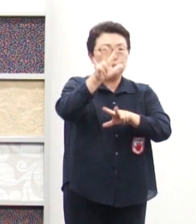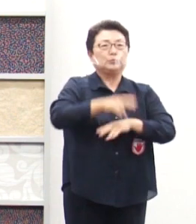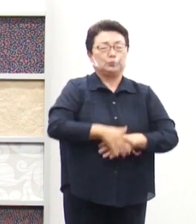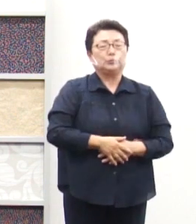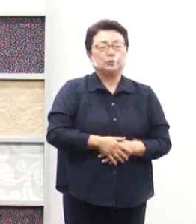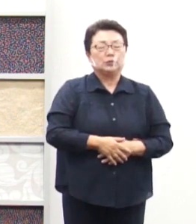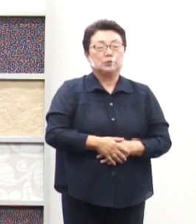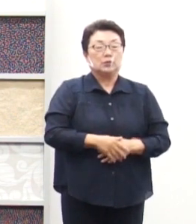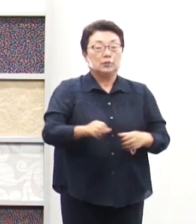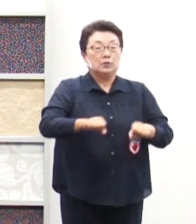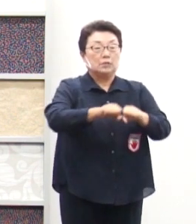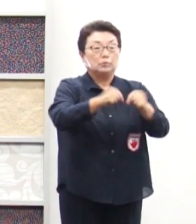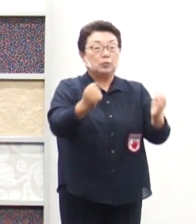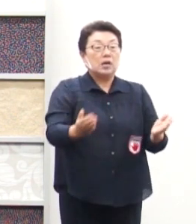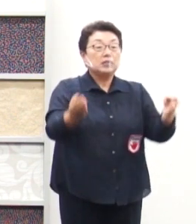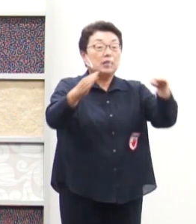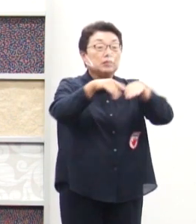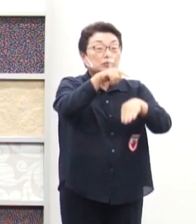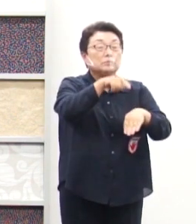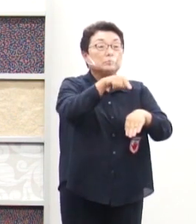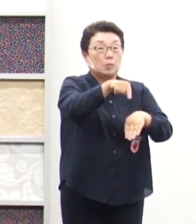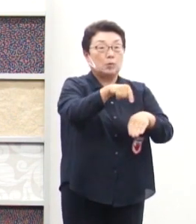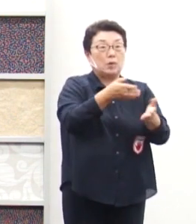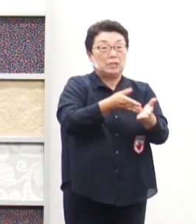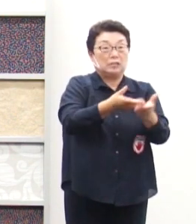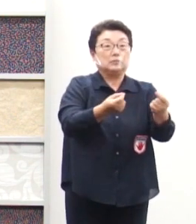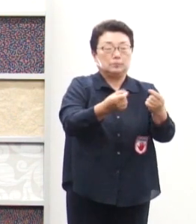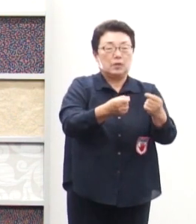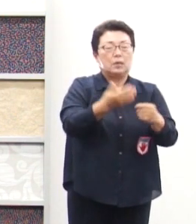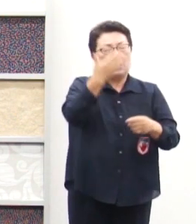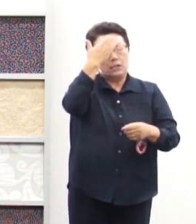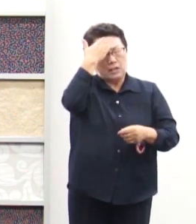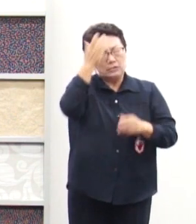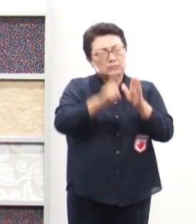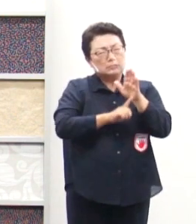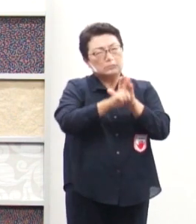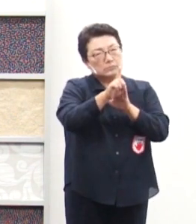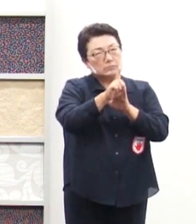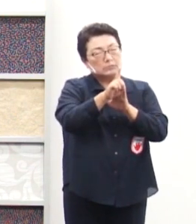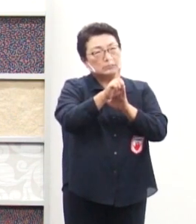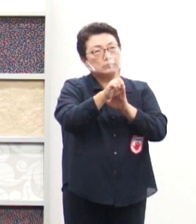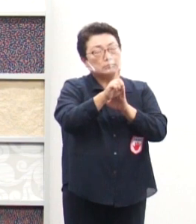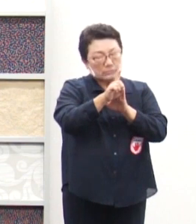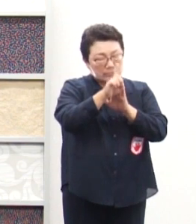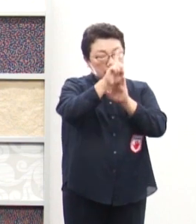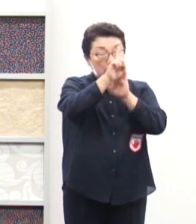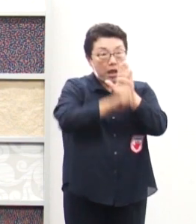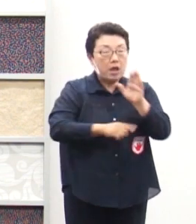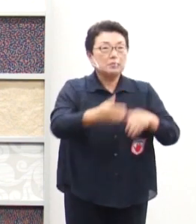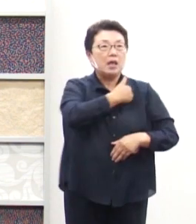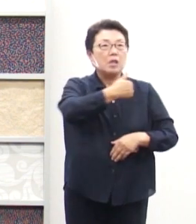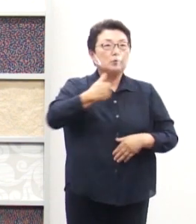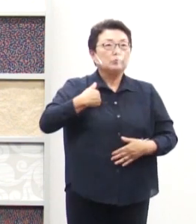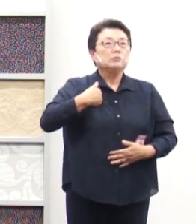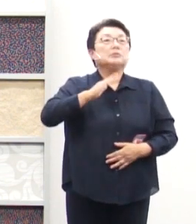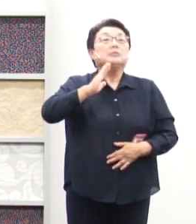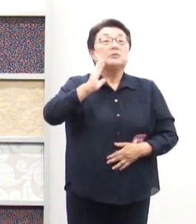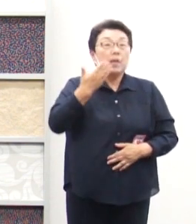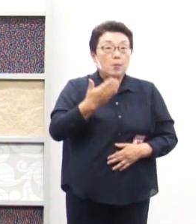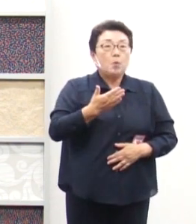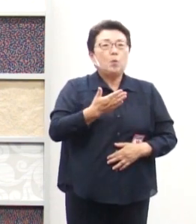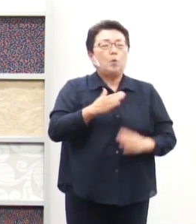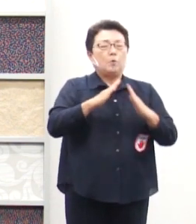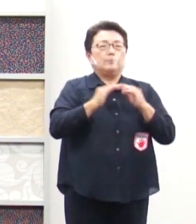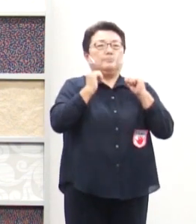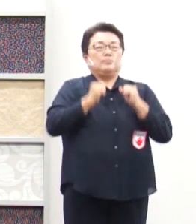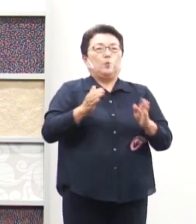の障害者施設の事例を踏まえまして、発熱後熱が下がっている場合でもしばらくは出勤せずに自宅